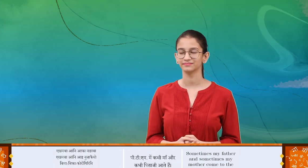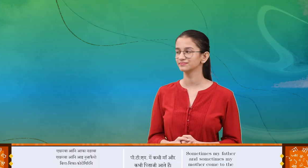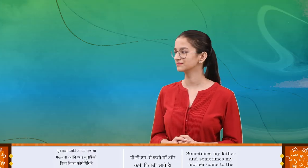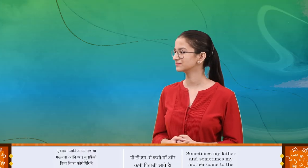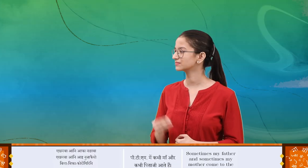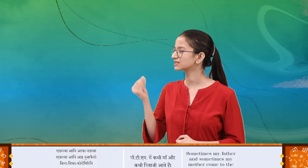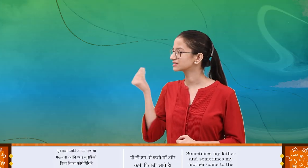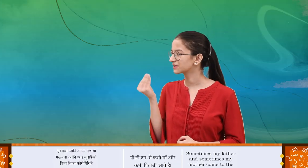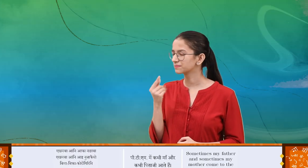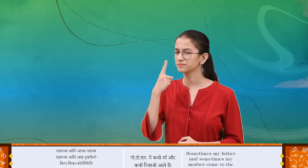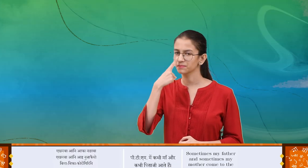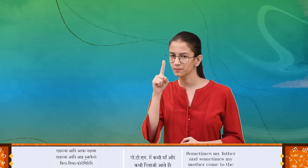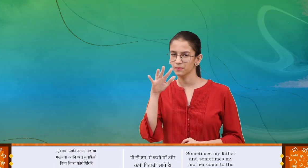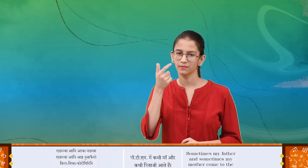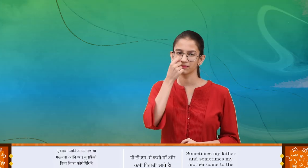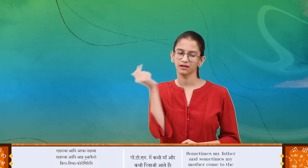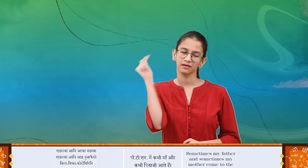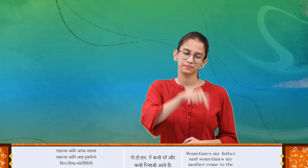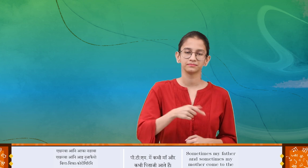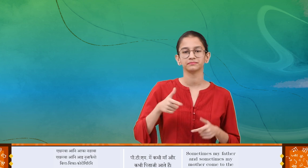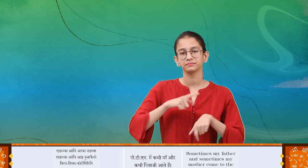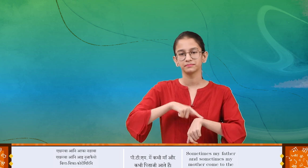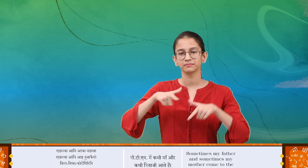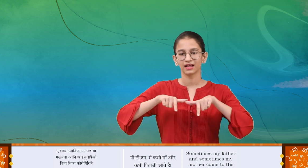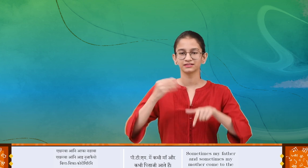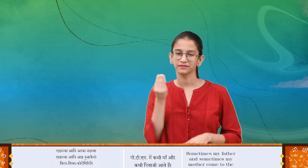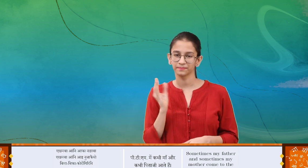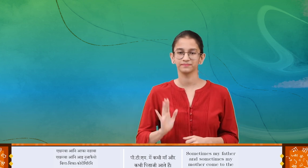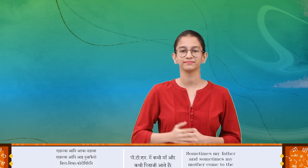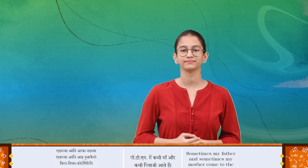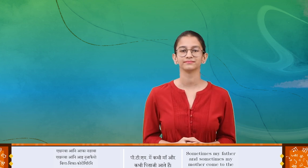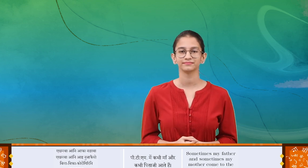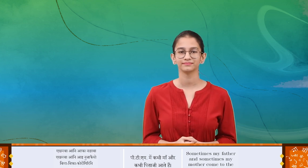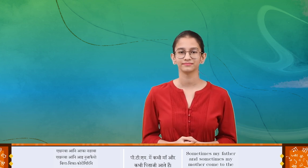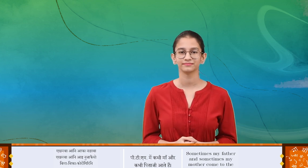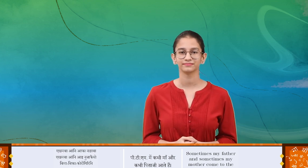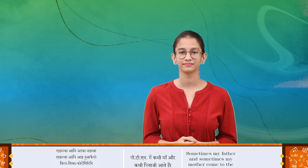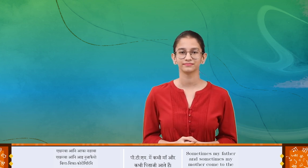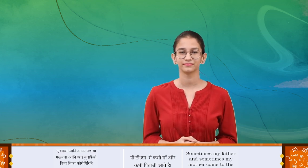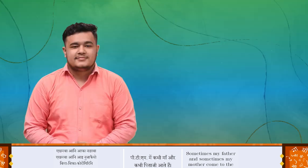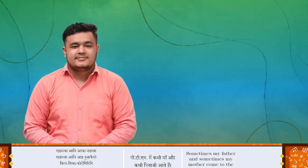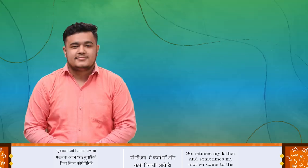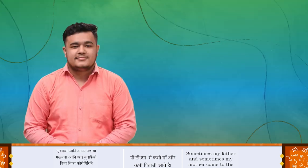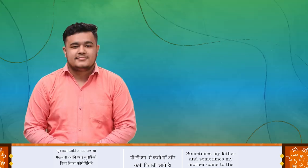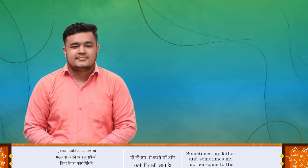Ekomba angni apa nongaba ekomba angni ai nuzafuye bima bipa perengirini zutumayao.